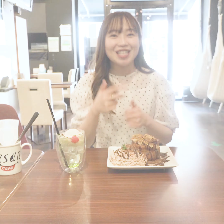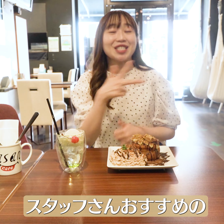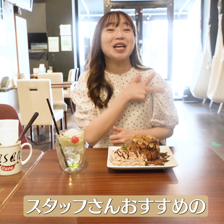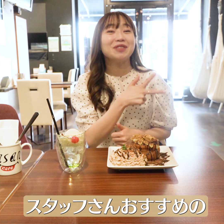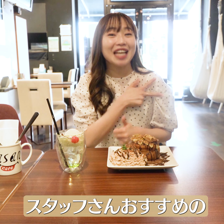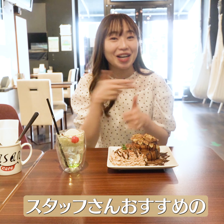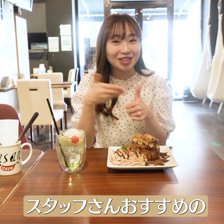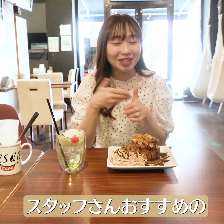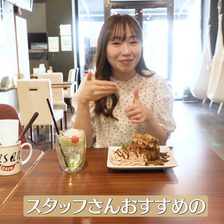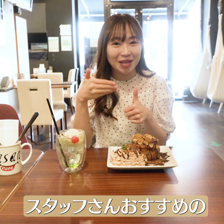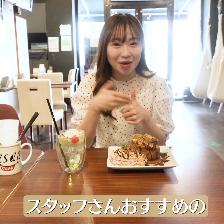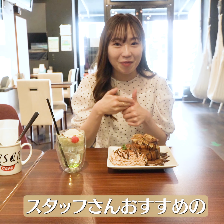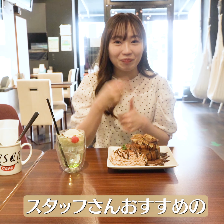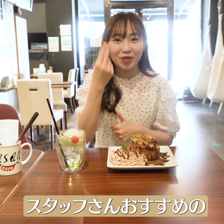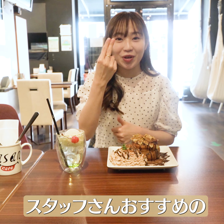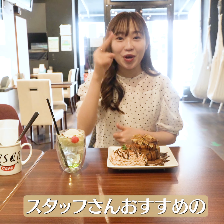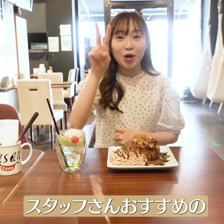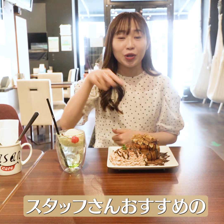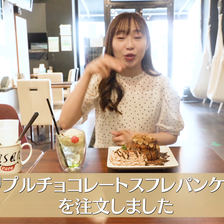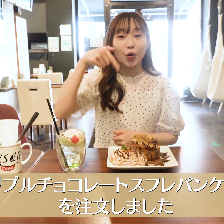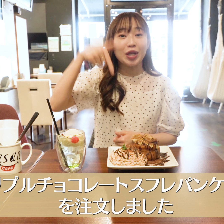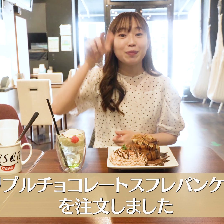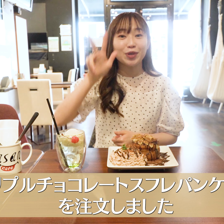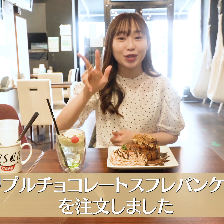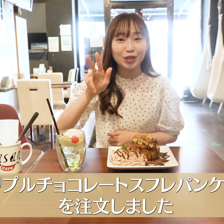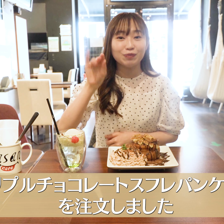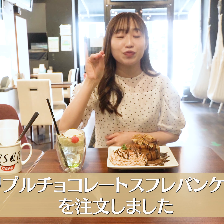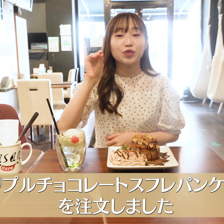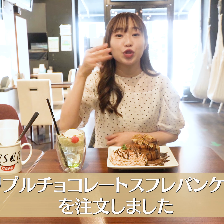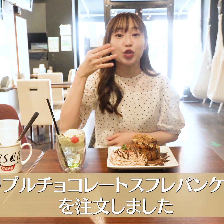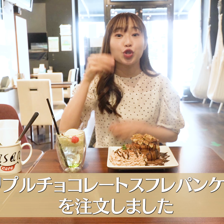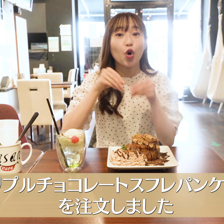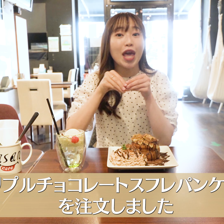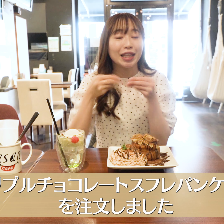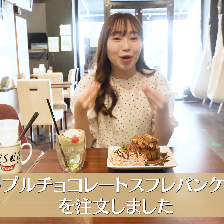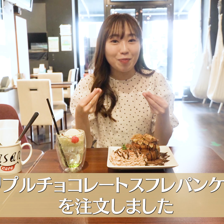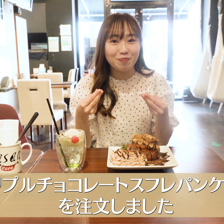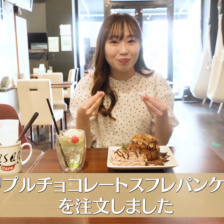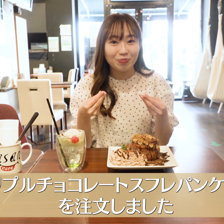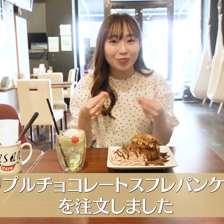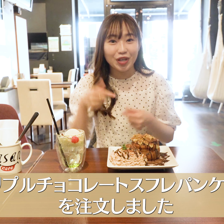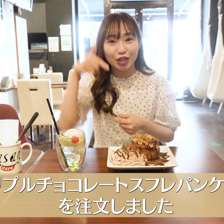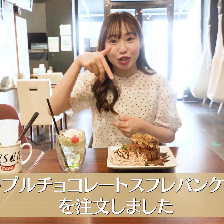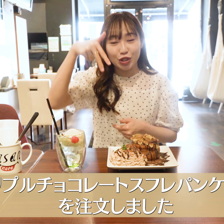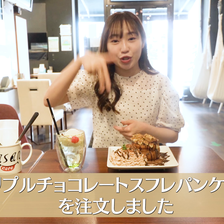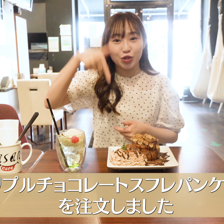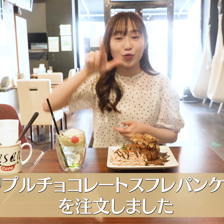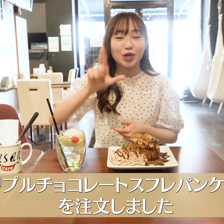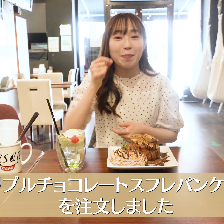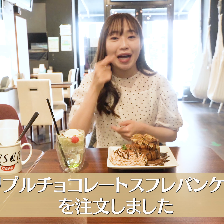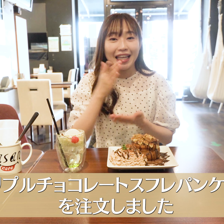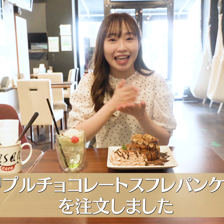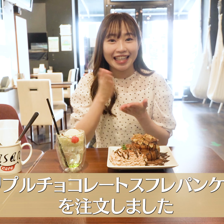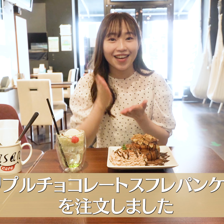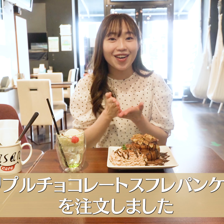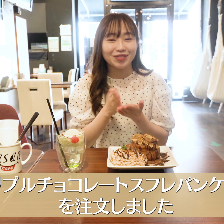スタッフさんおすすめのトリプルチョコレートスフレパンケーキを注